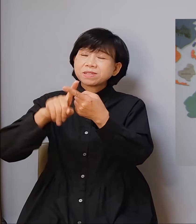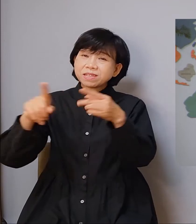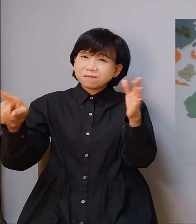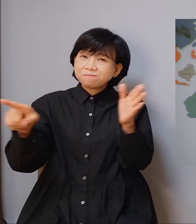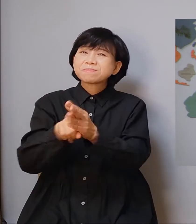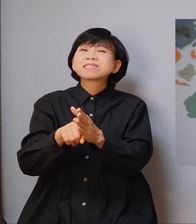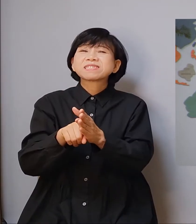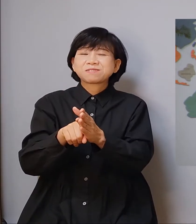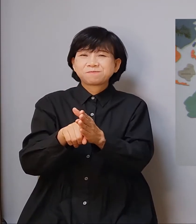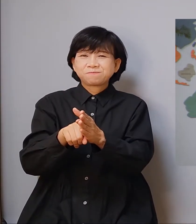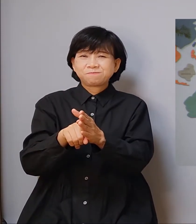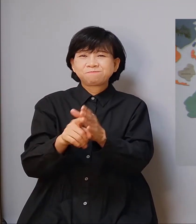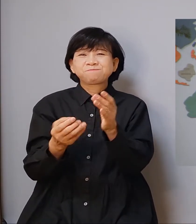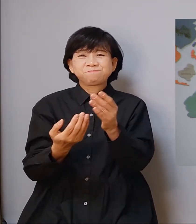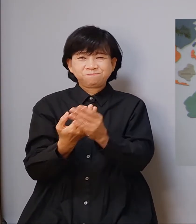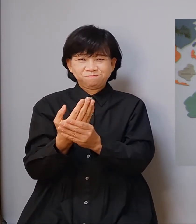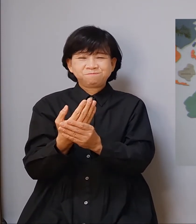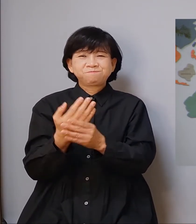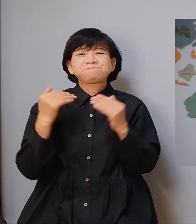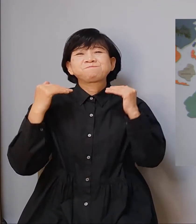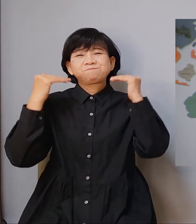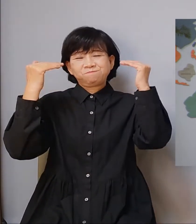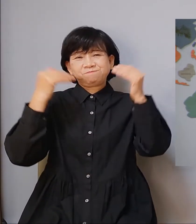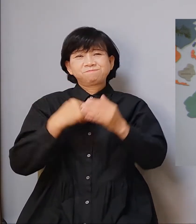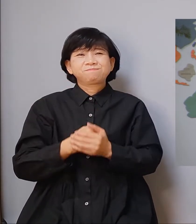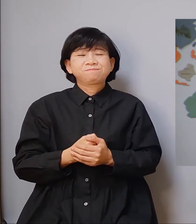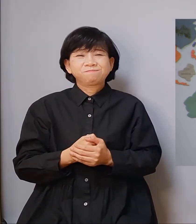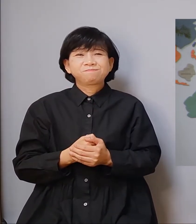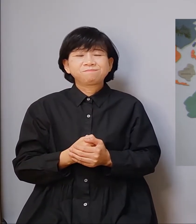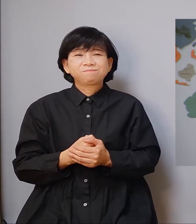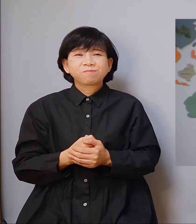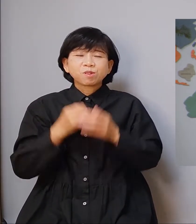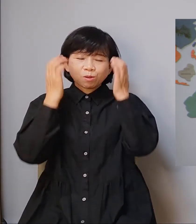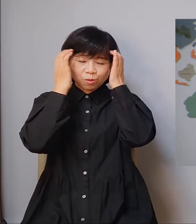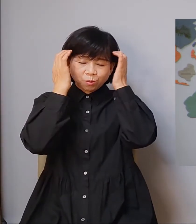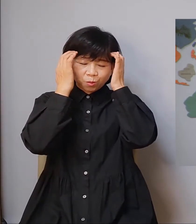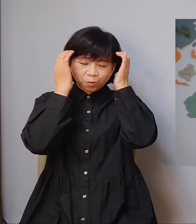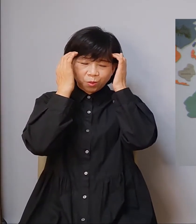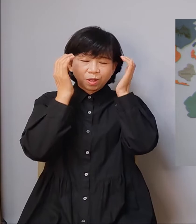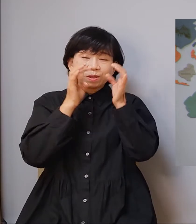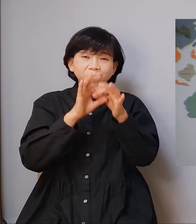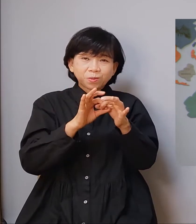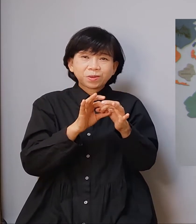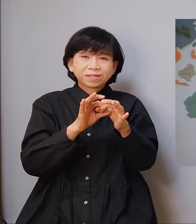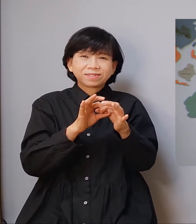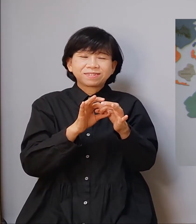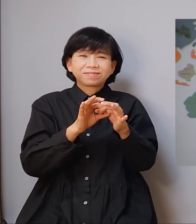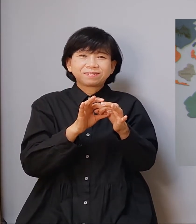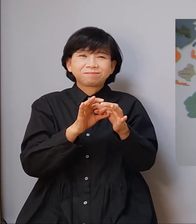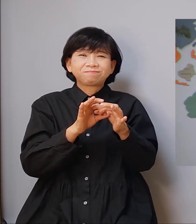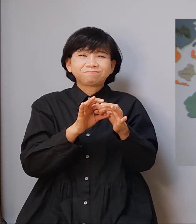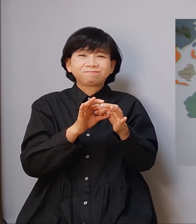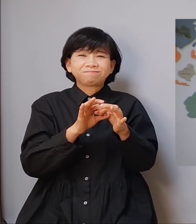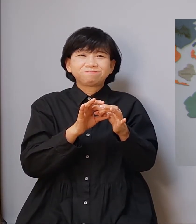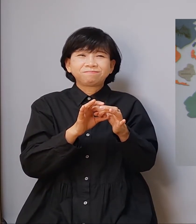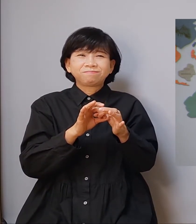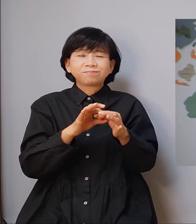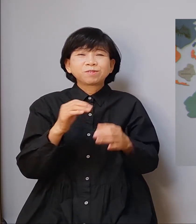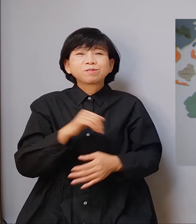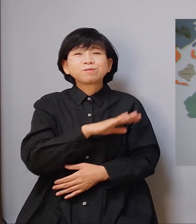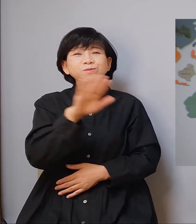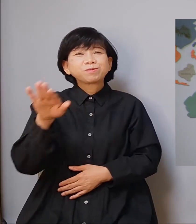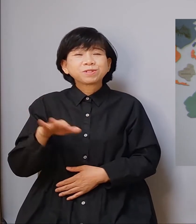있는 기간이라는 거죠. 그래서 그 사막을 횡단하는 기간이 우리가 생각하기에는 너무 안